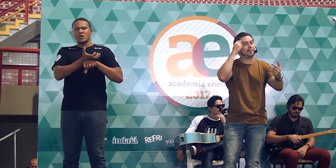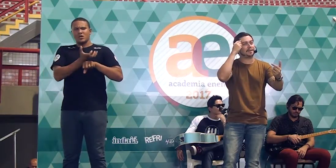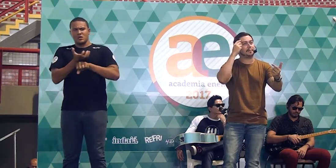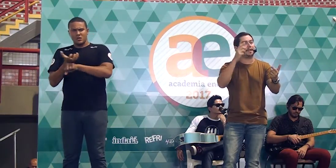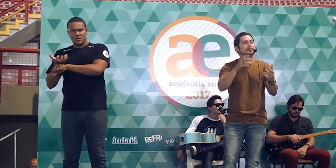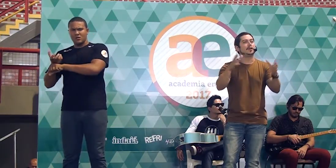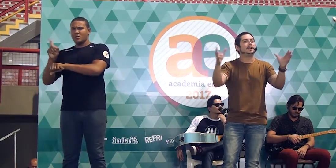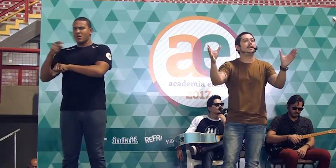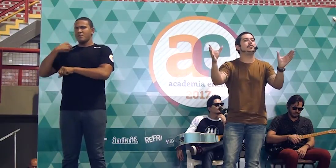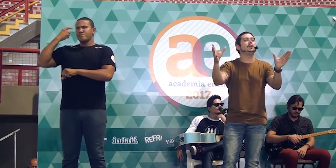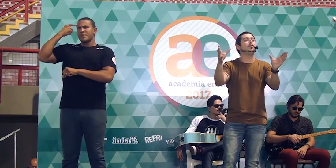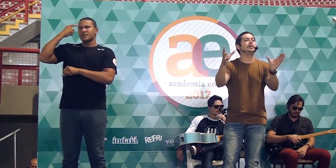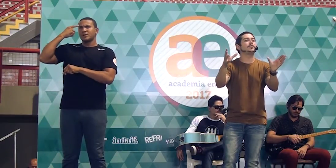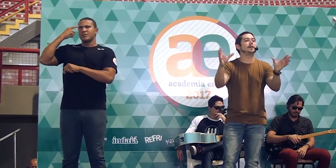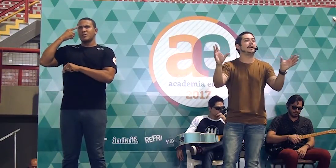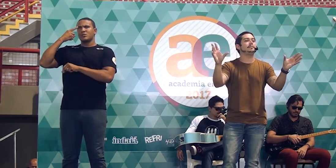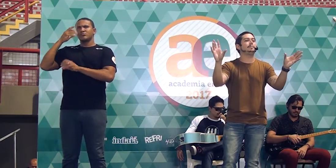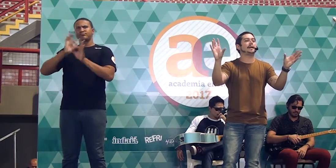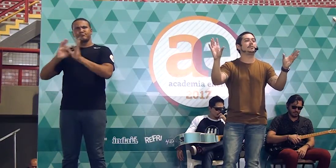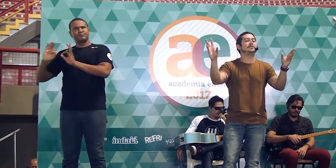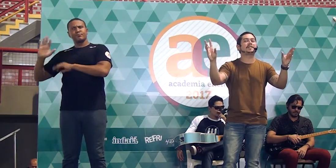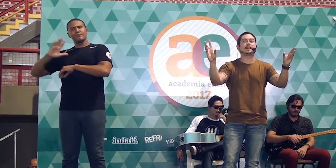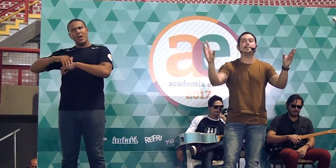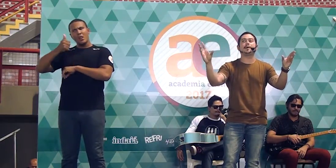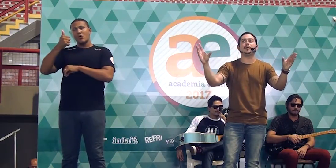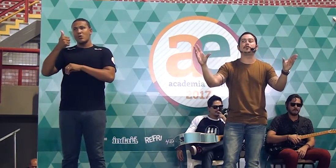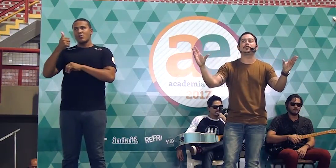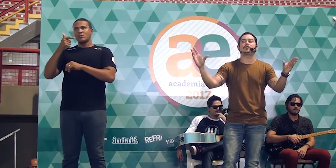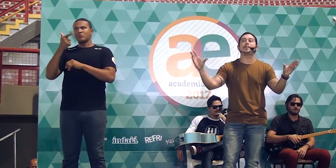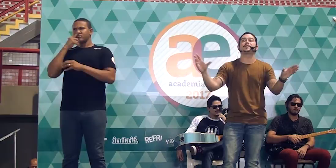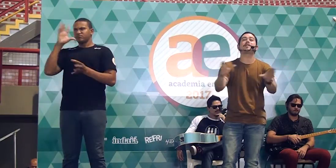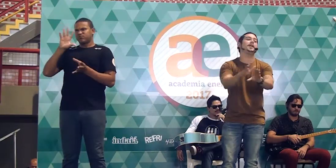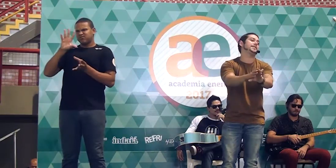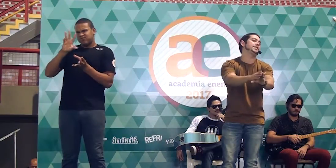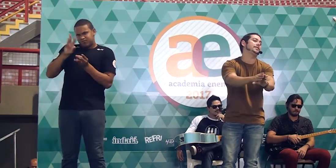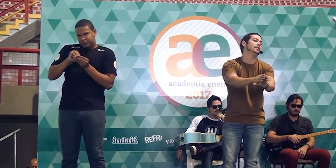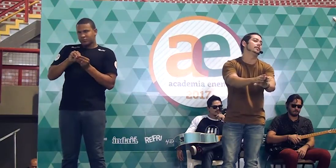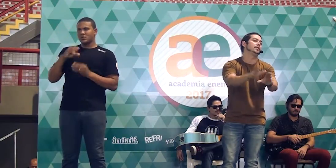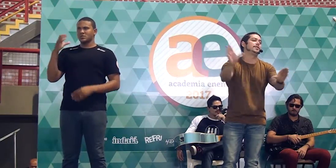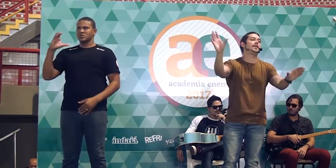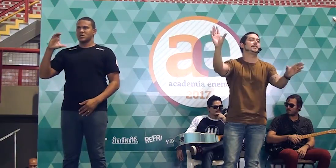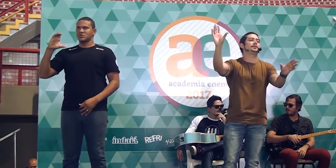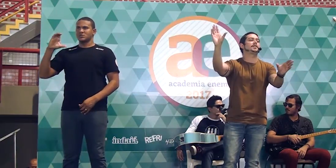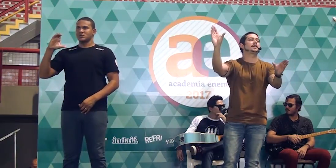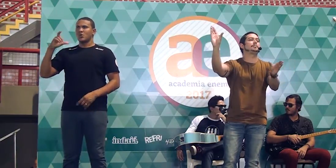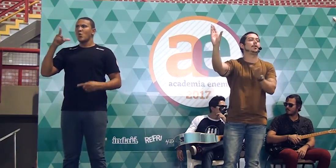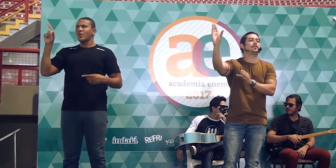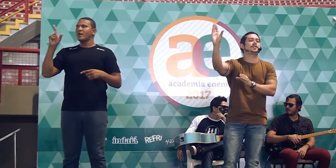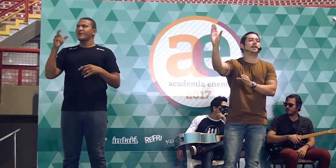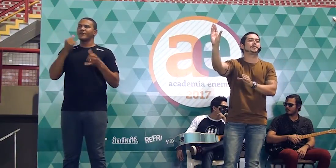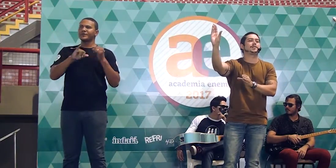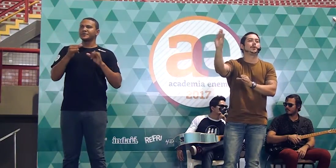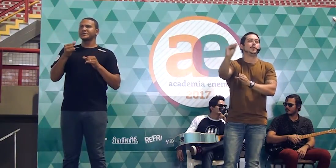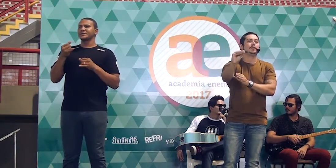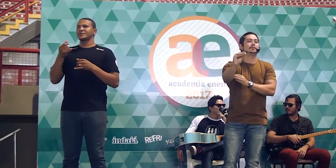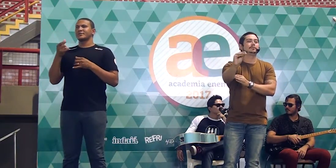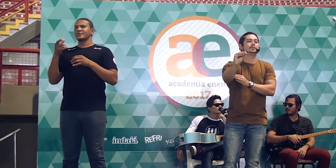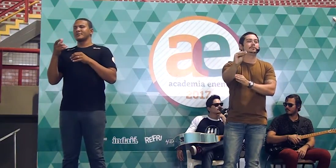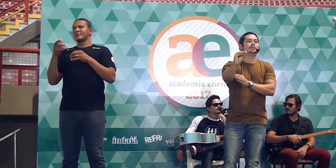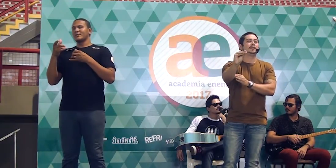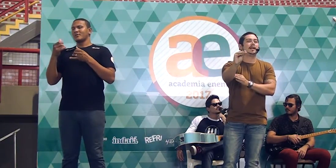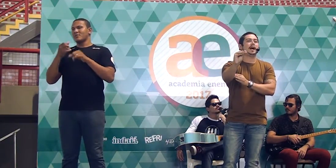para a linha de pensamento e diminuímos também. Pegamos física, química e biologia e transformamos em ciências. Ciência, física, química, biologia,